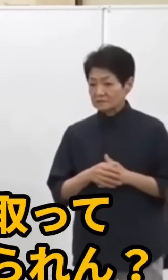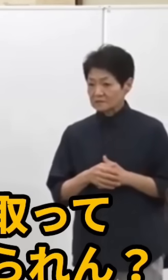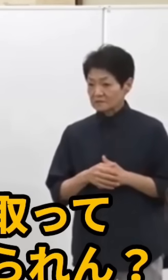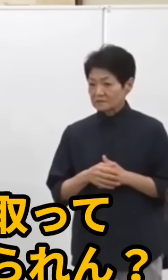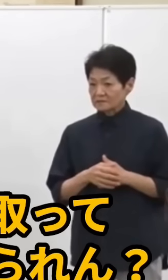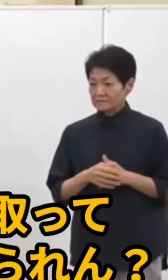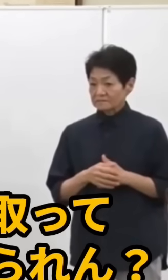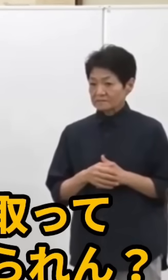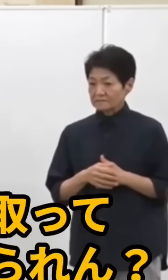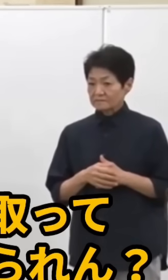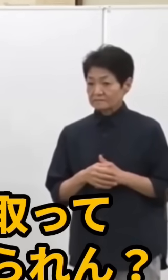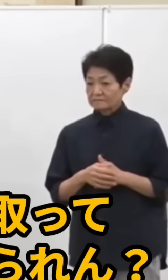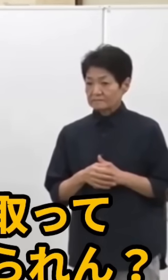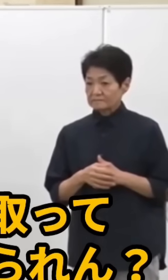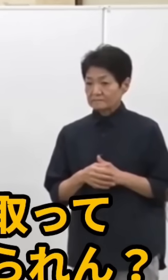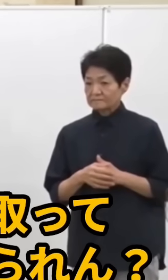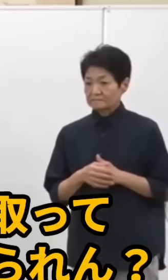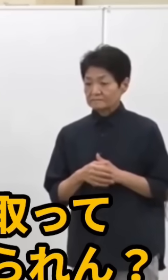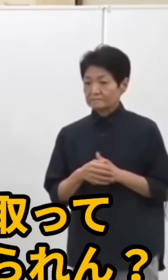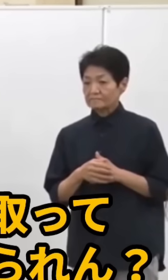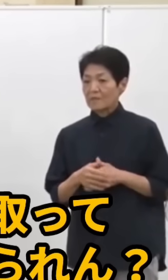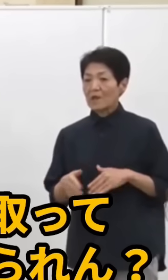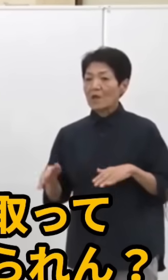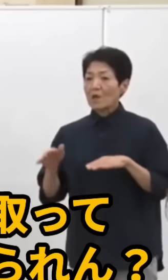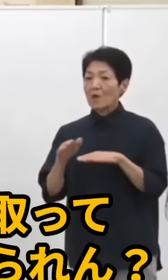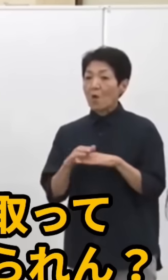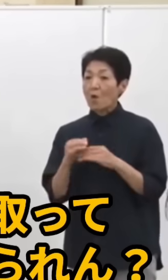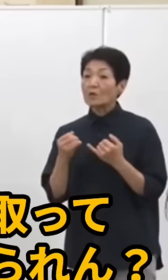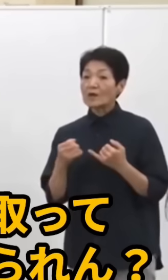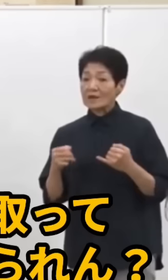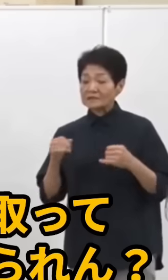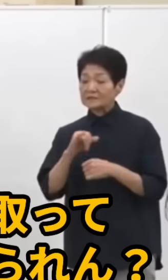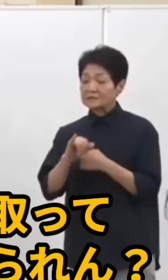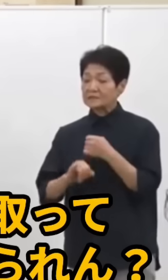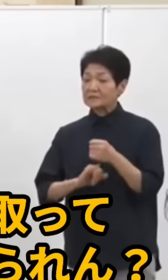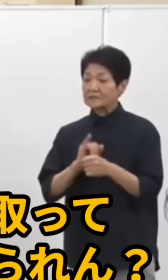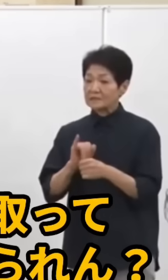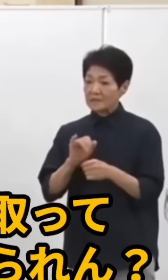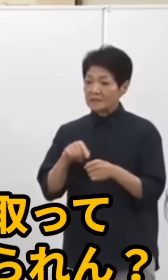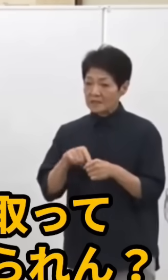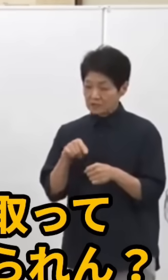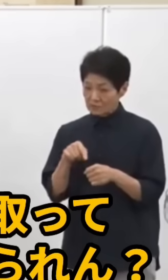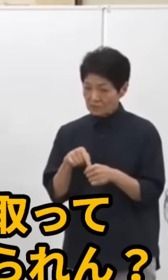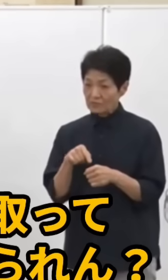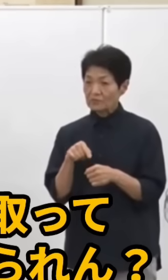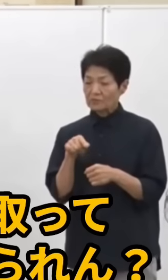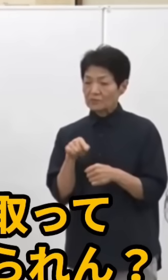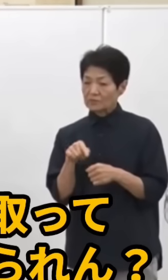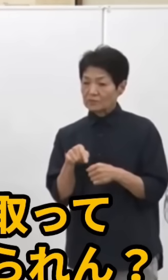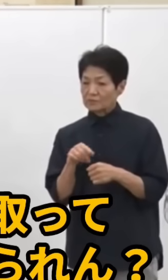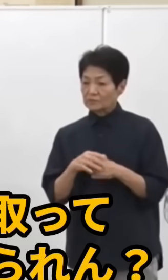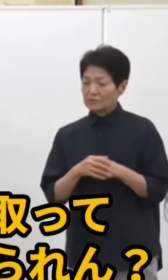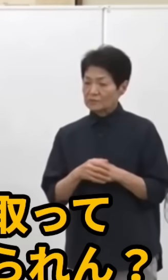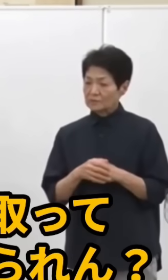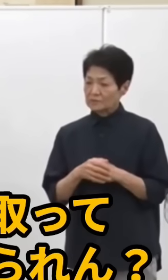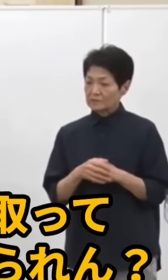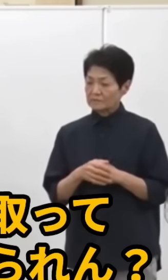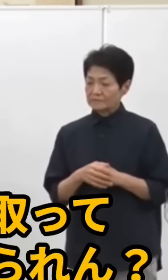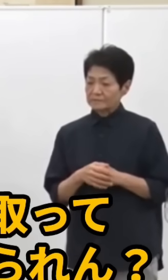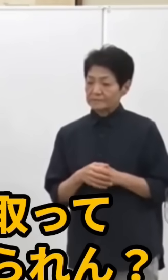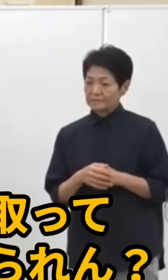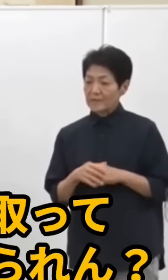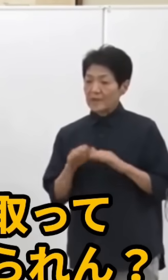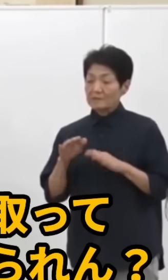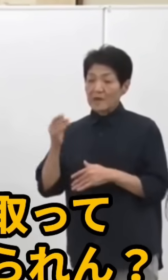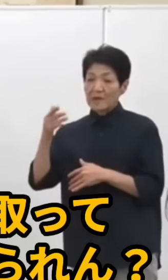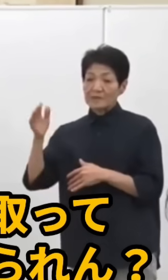MGM 本体もそうですけど、もうオンラインの方に主流に行ってて、オンラインの方で生きていきたいんじゃないかと。で今ア